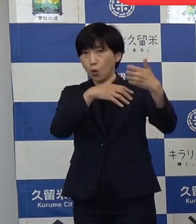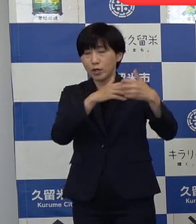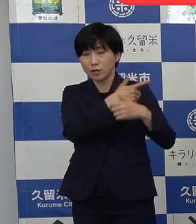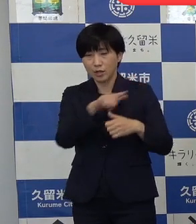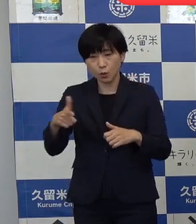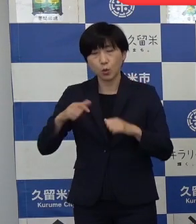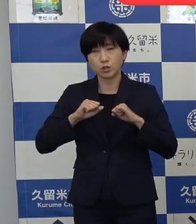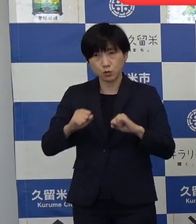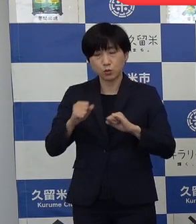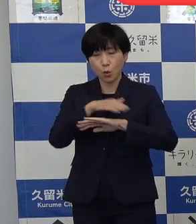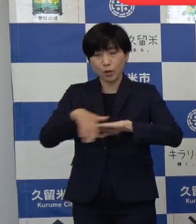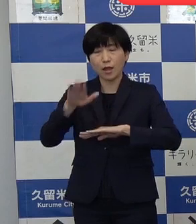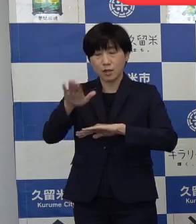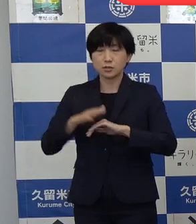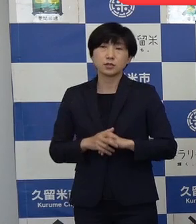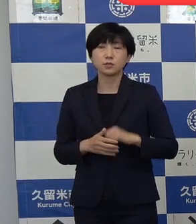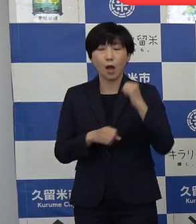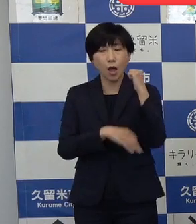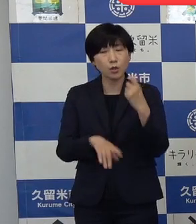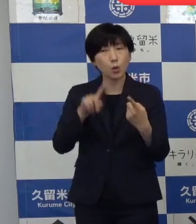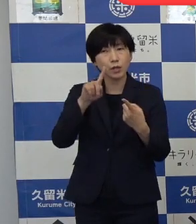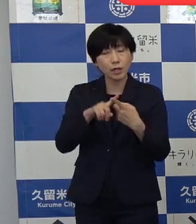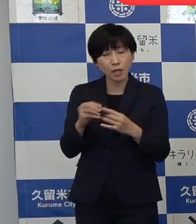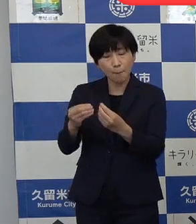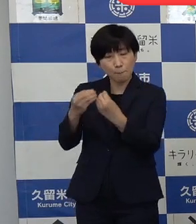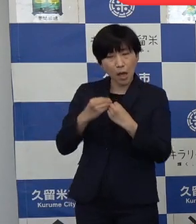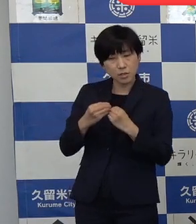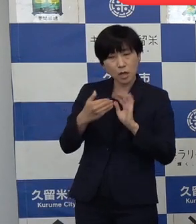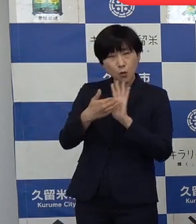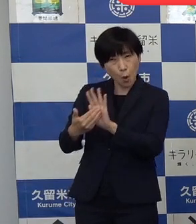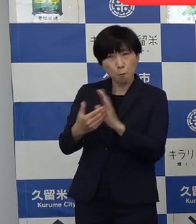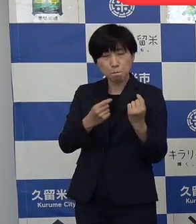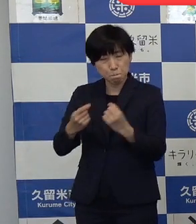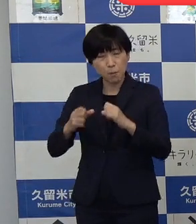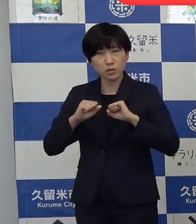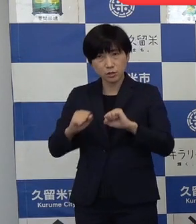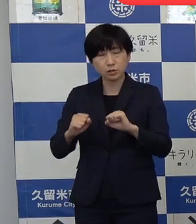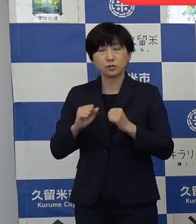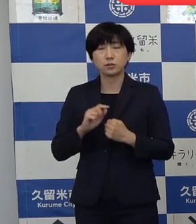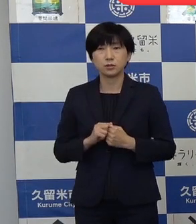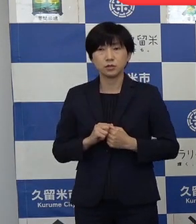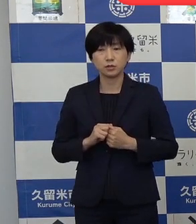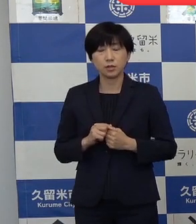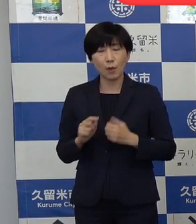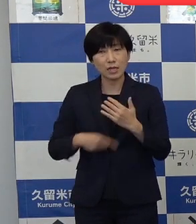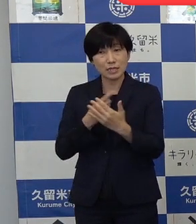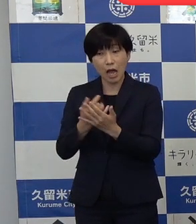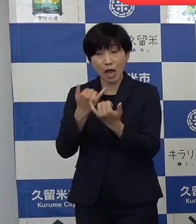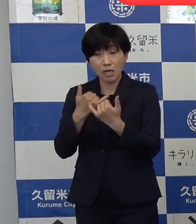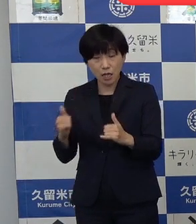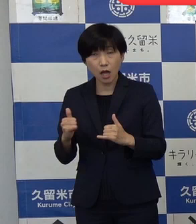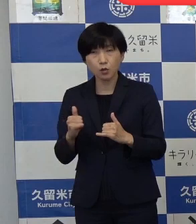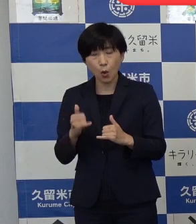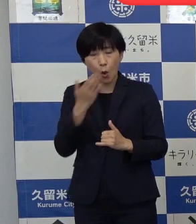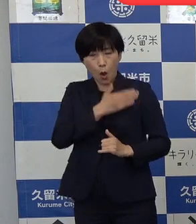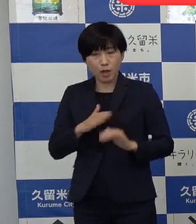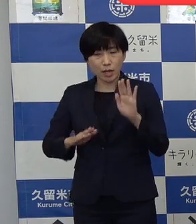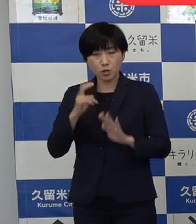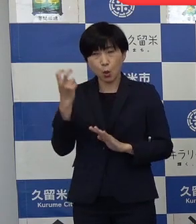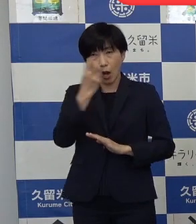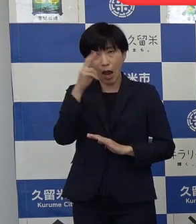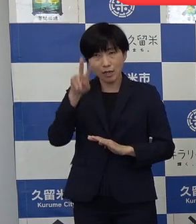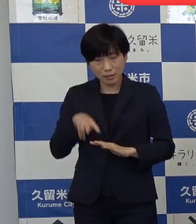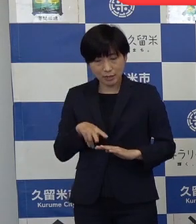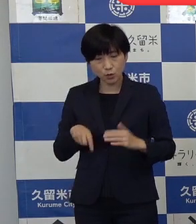行うようにしております。基本的な感染予防対策の徹底をはじめ、参加者の体調管理や